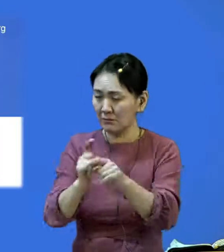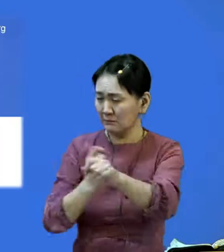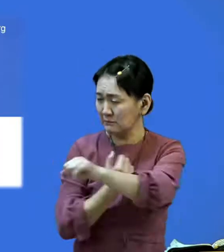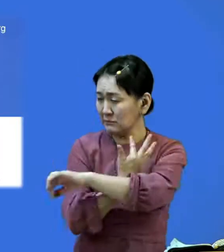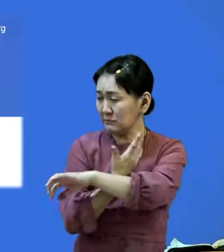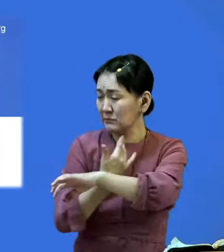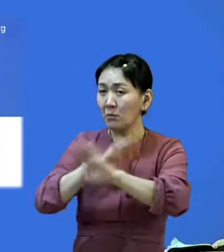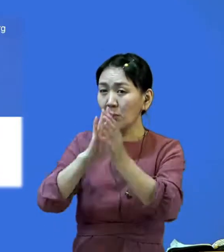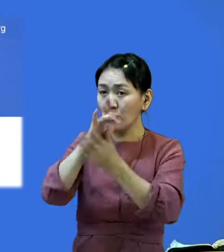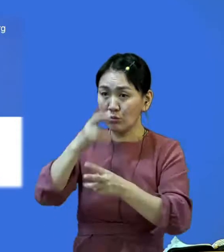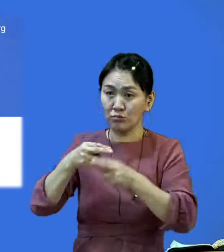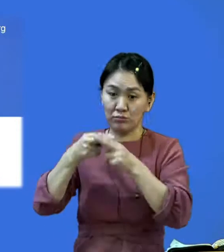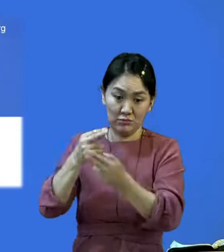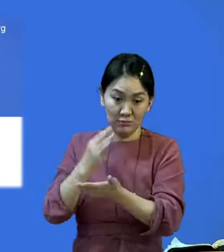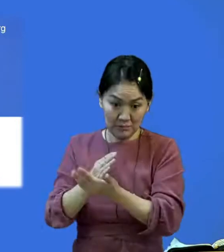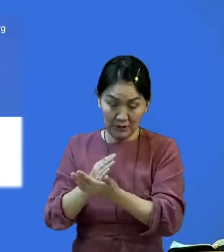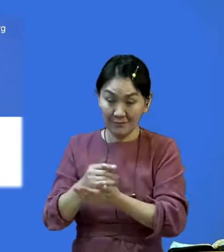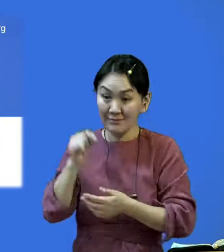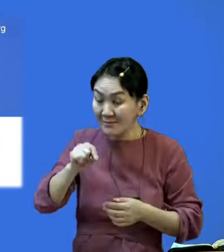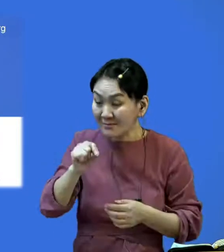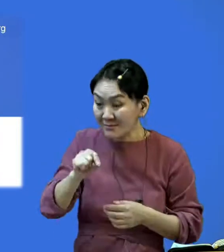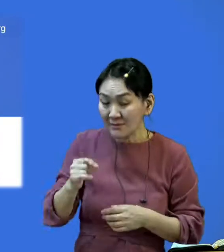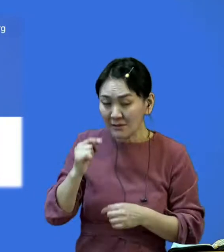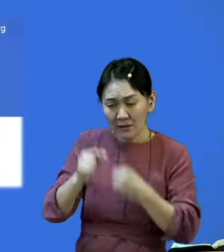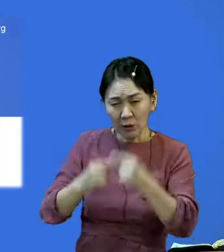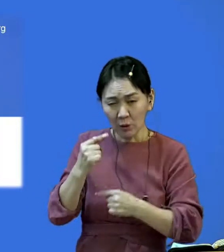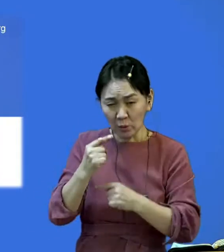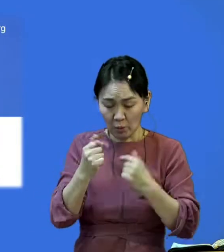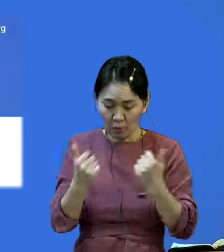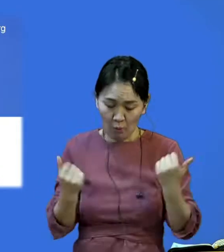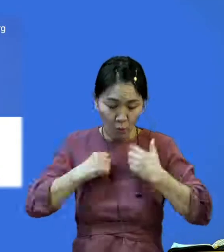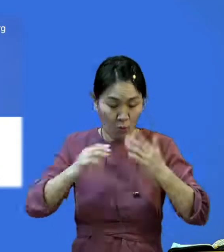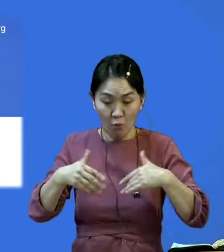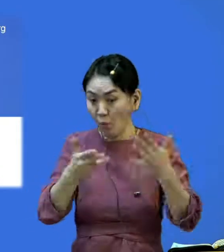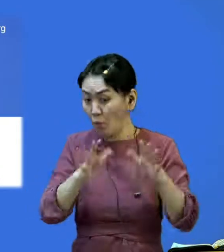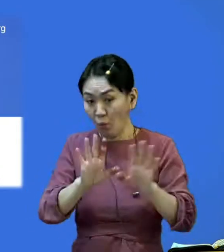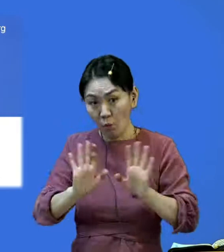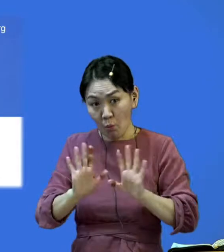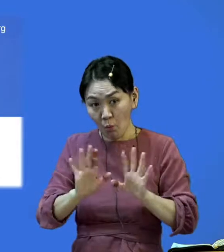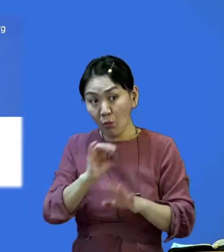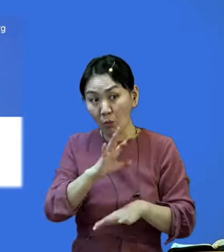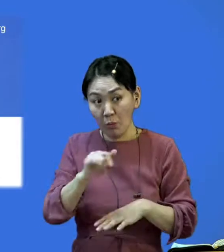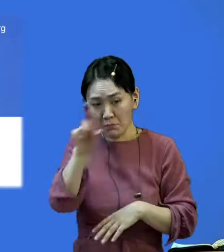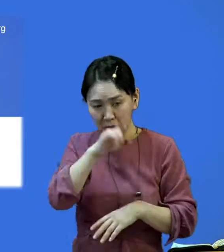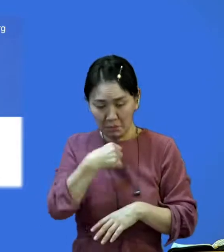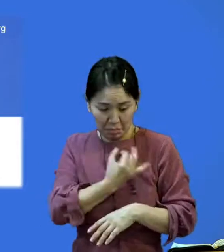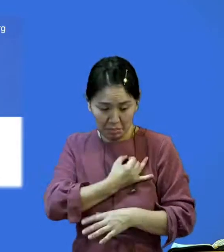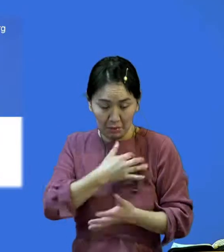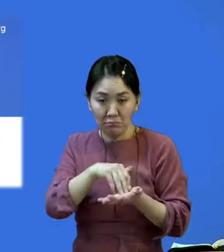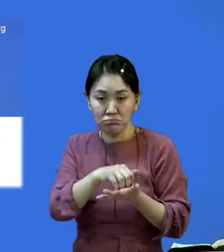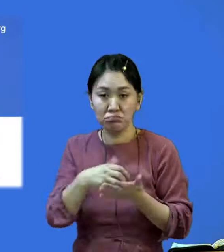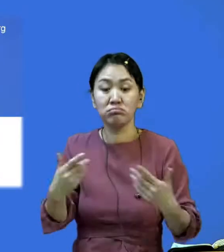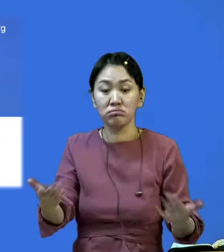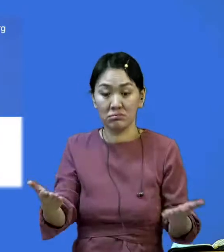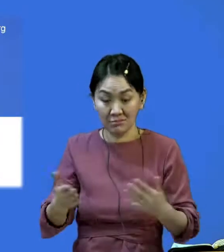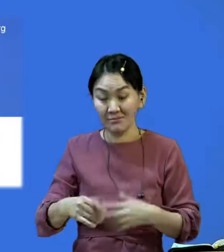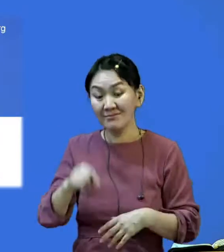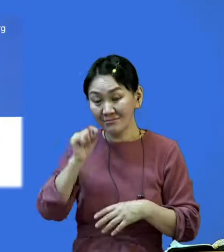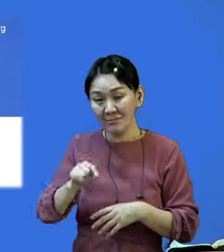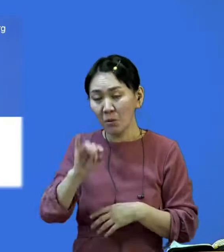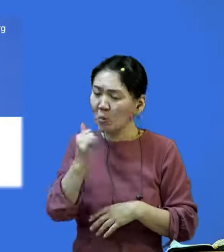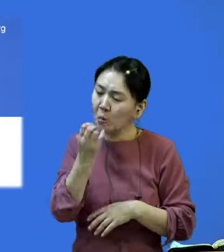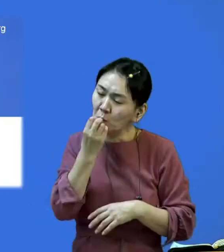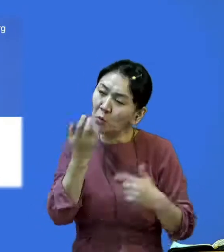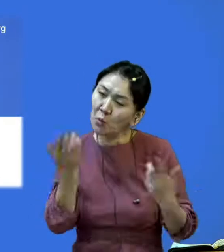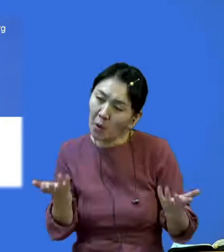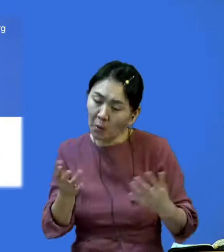бол тэгих тусмаа тэр та нарыг илүү хувцлахгүй гэж өчүүхэн итгэлтнүүдээ. Тиймээс юу идэх